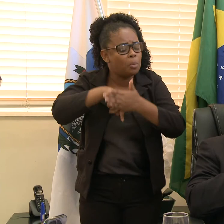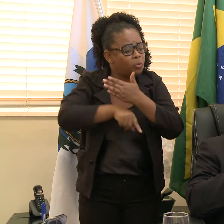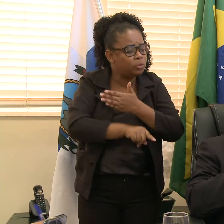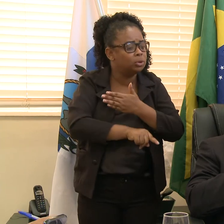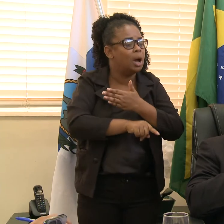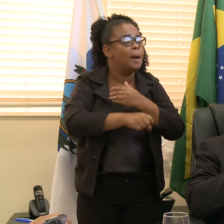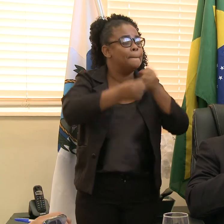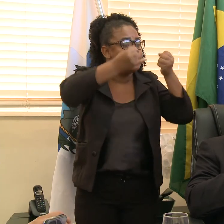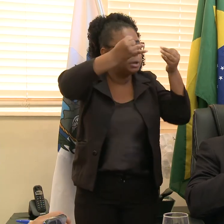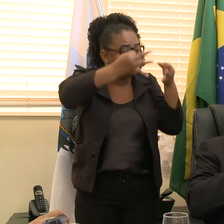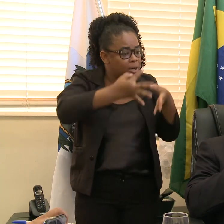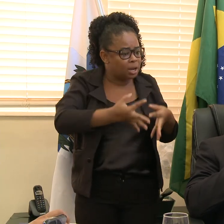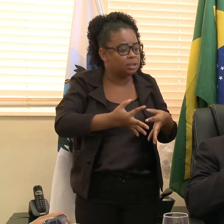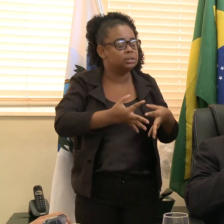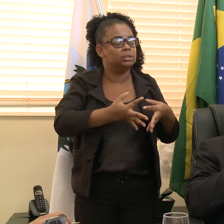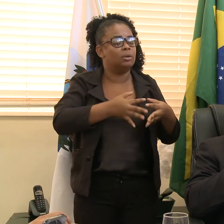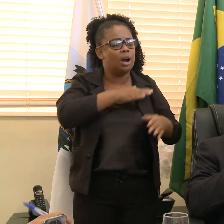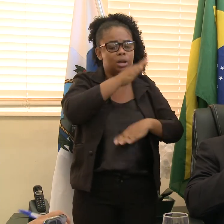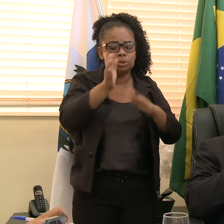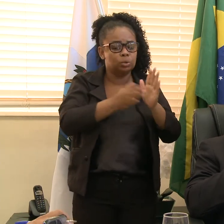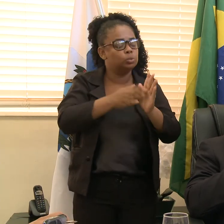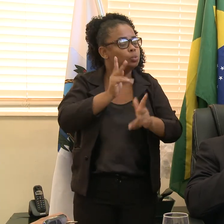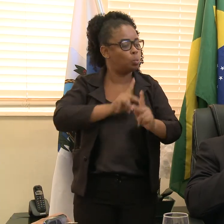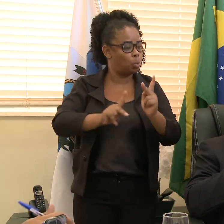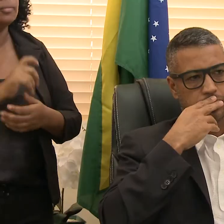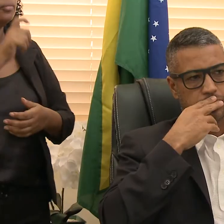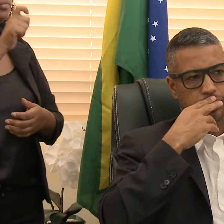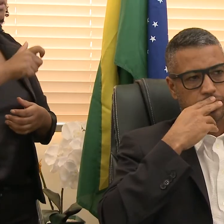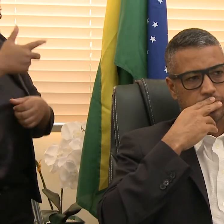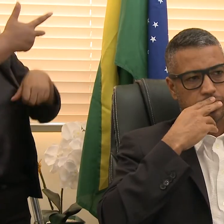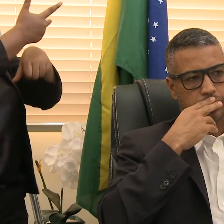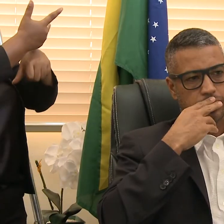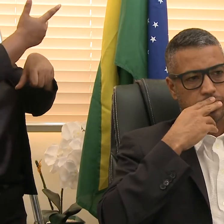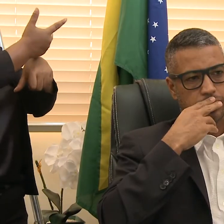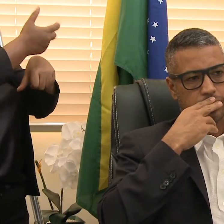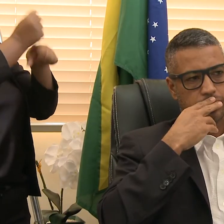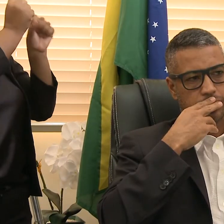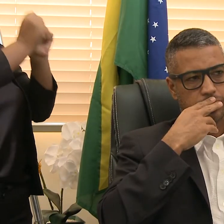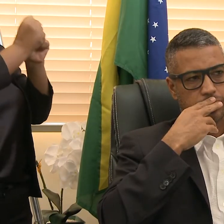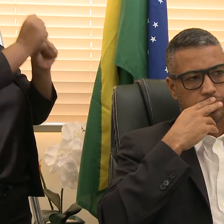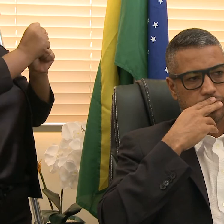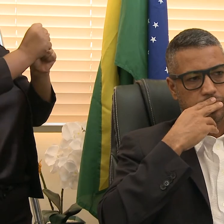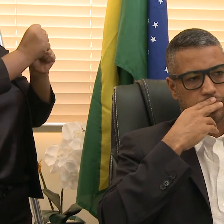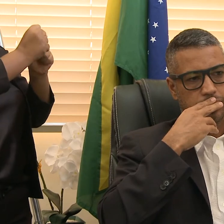altura que o nosso ministro merece. E em relação